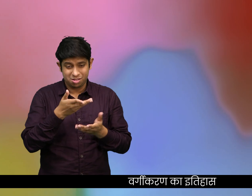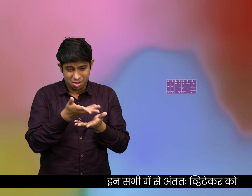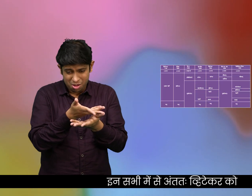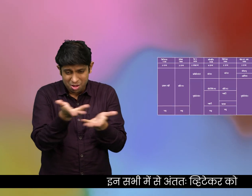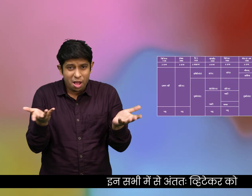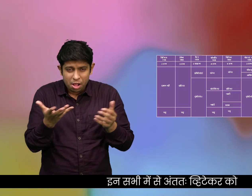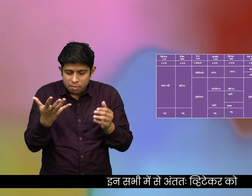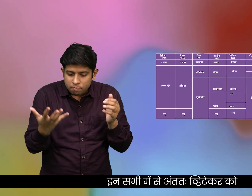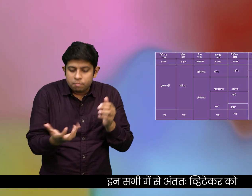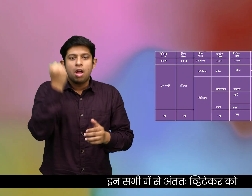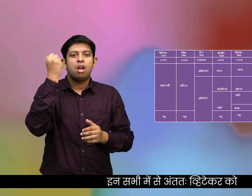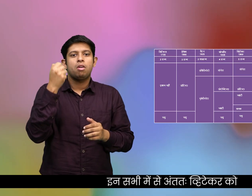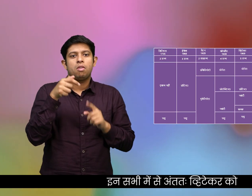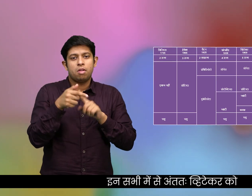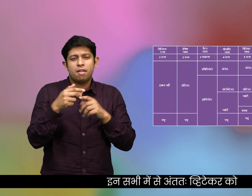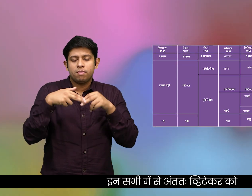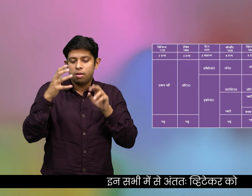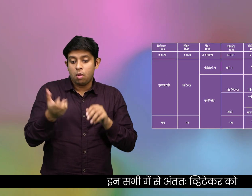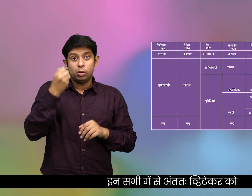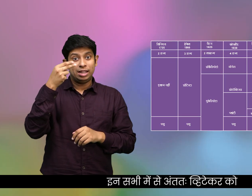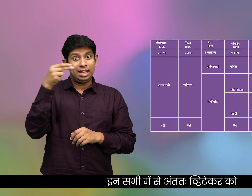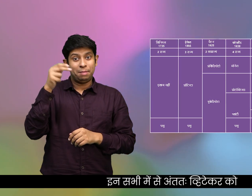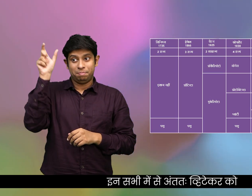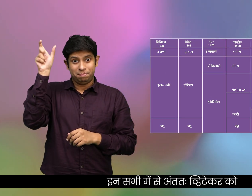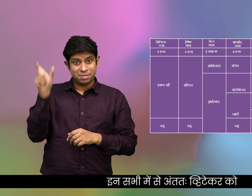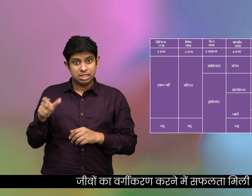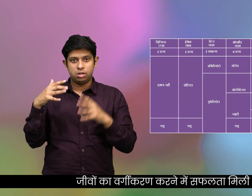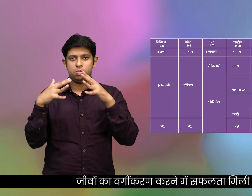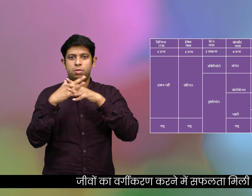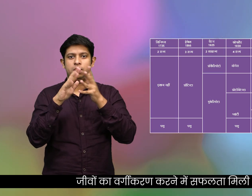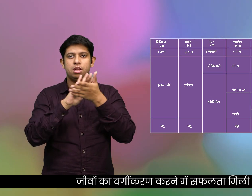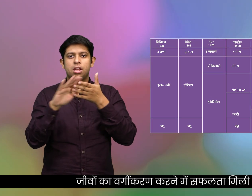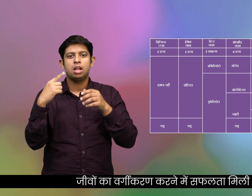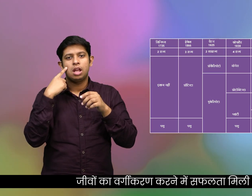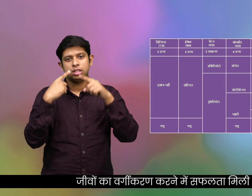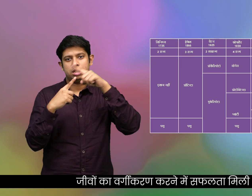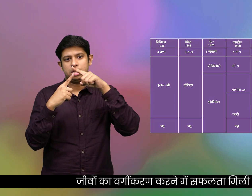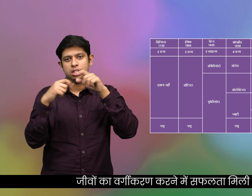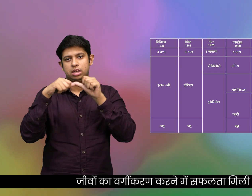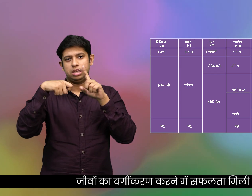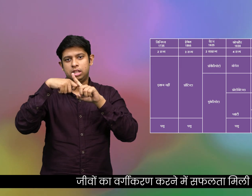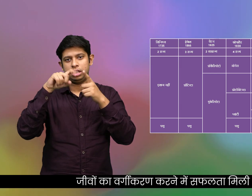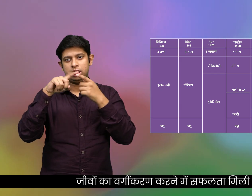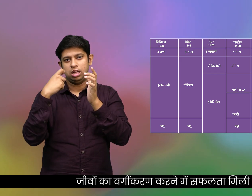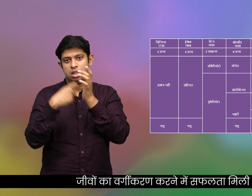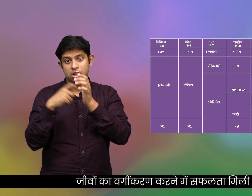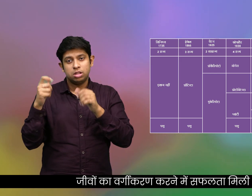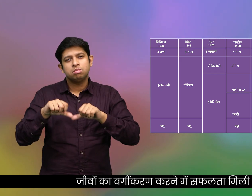इन सभी में से अतः क्विटेकर को जीवों का वर्गीकरण करने में सफलता मिली और